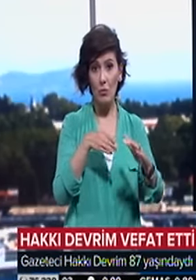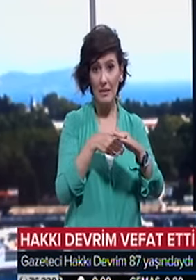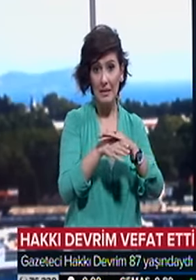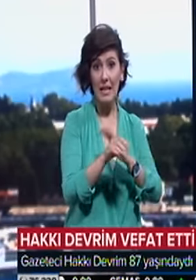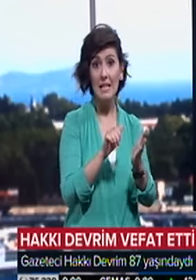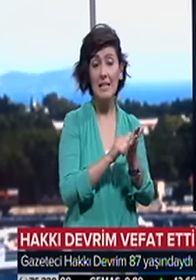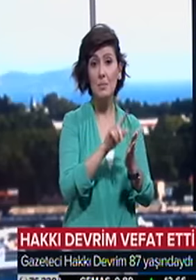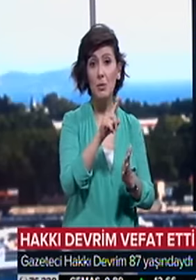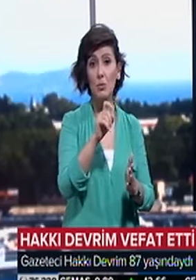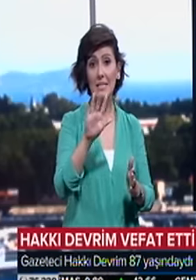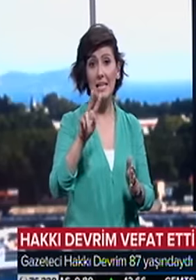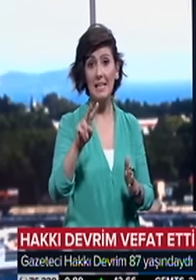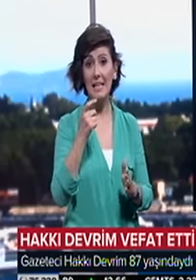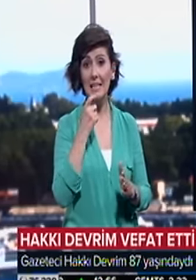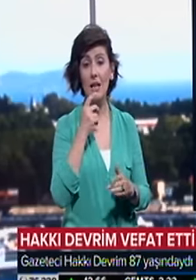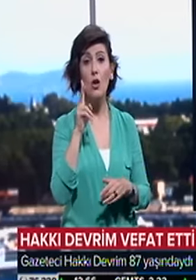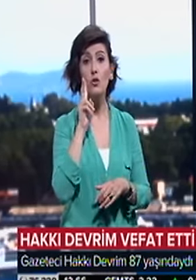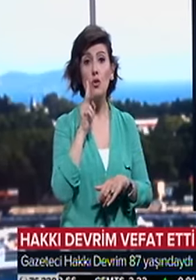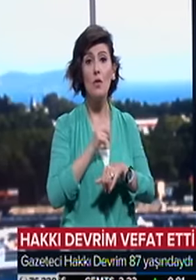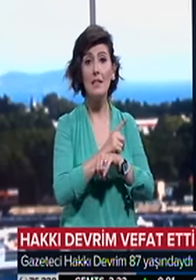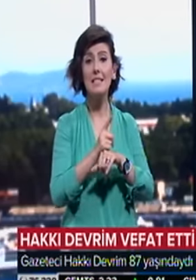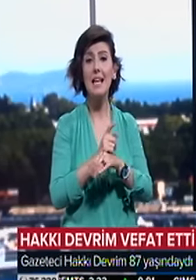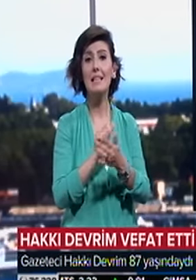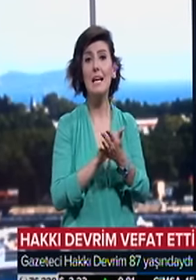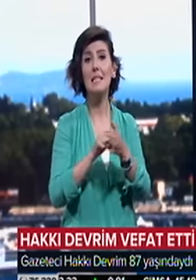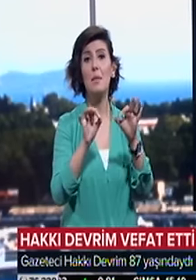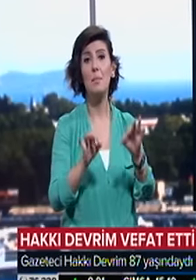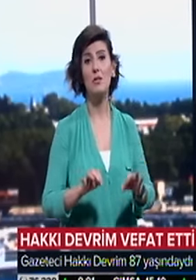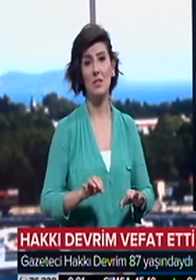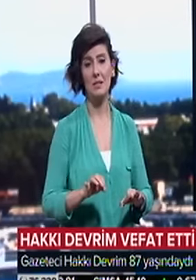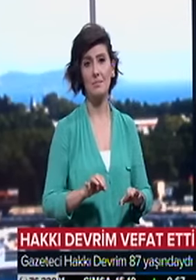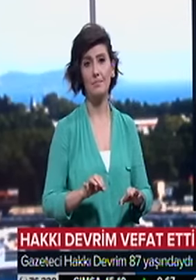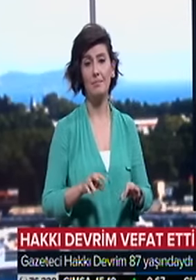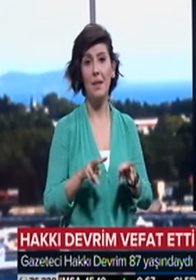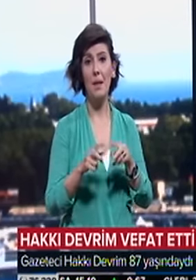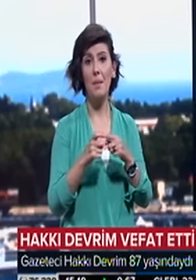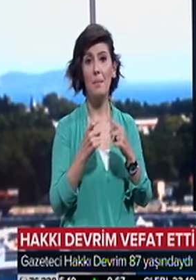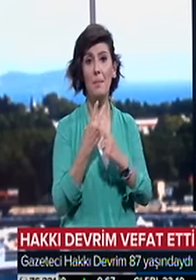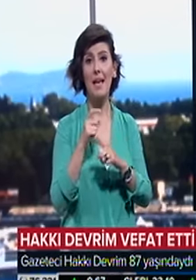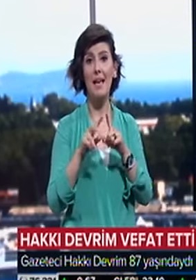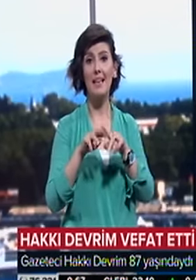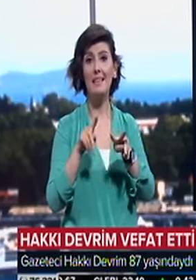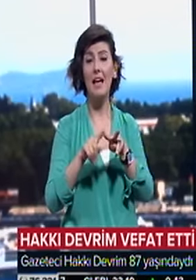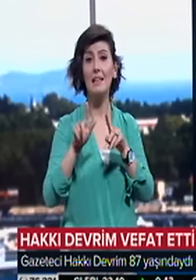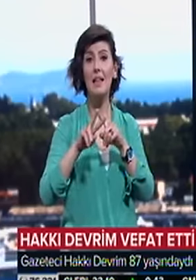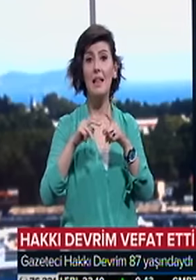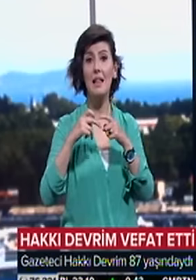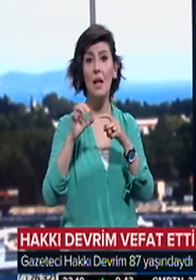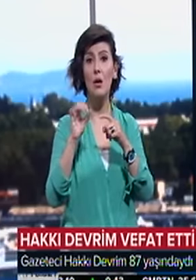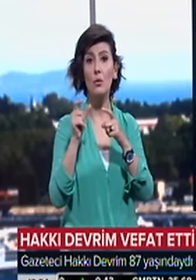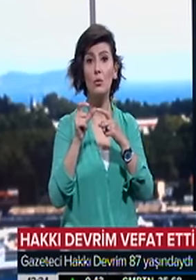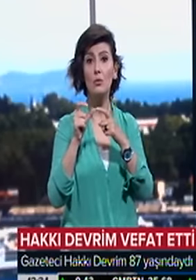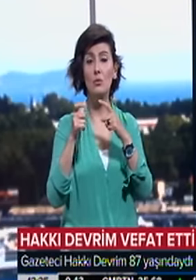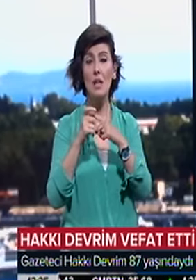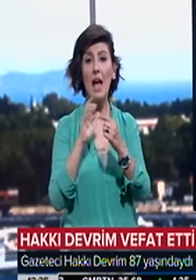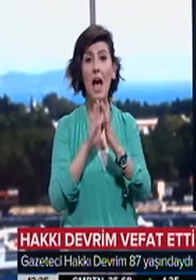devrim, gazeteciliğe 1952 yılında Son Saat gazetesinde başladı. Meydan Larousse Ansiklopedisi'nin genel